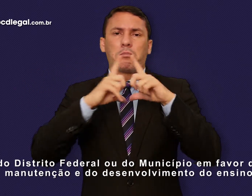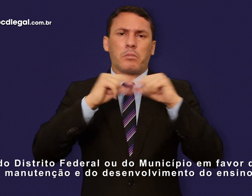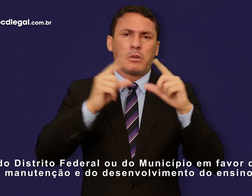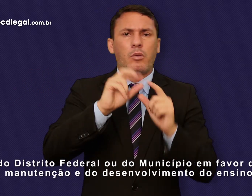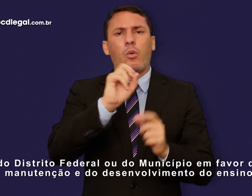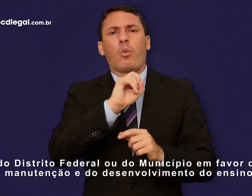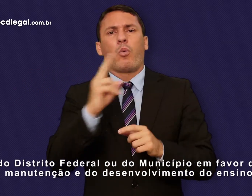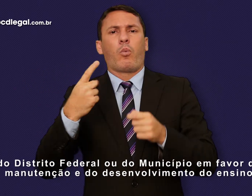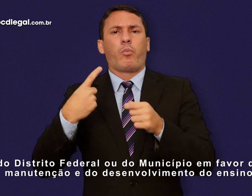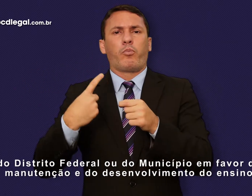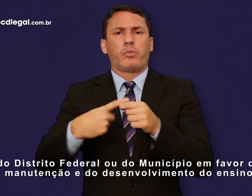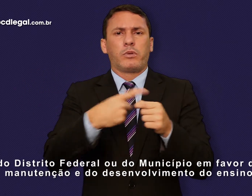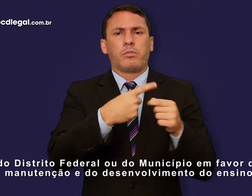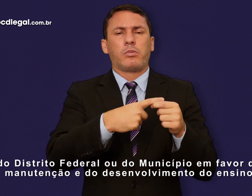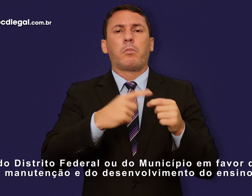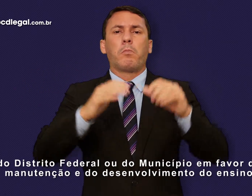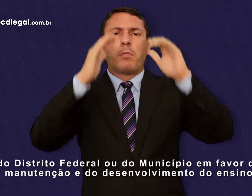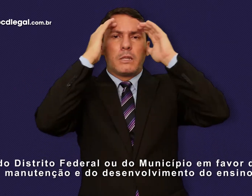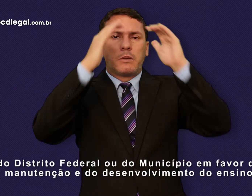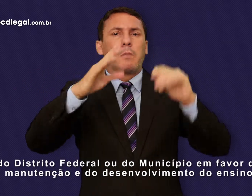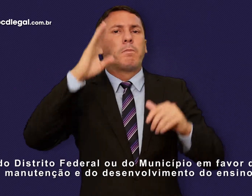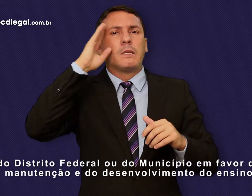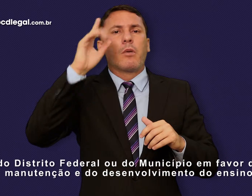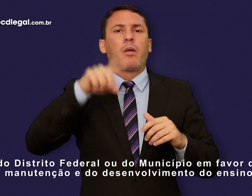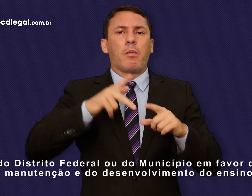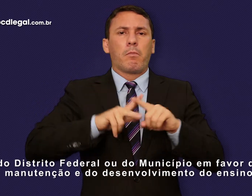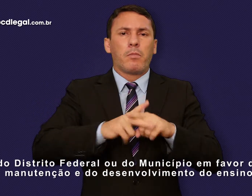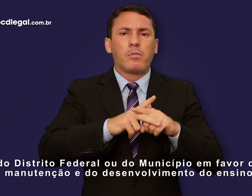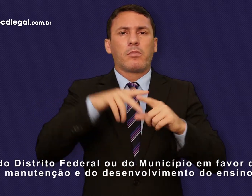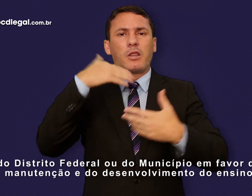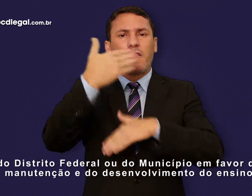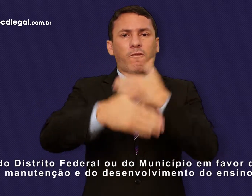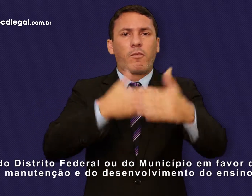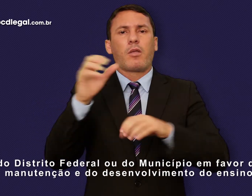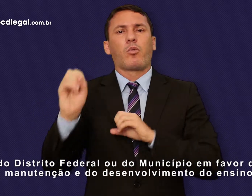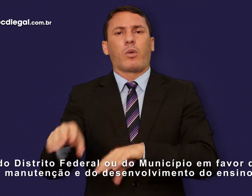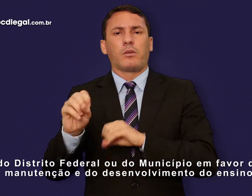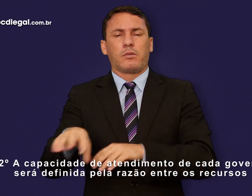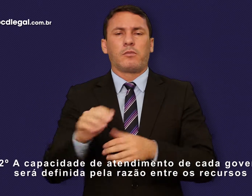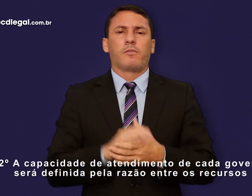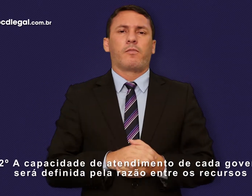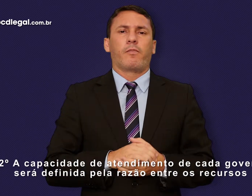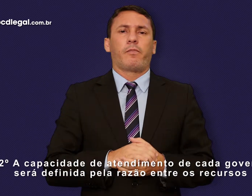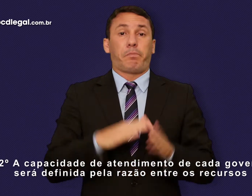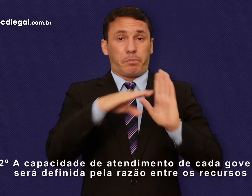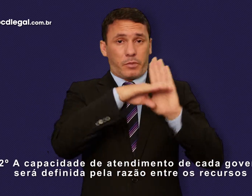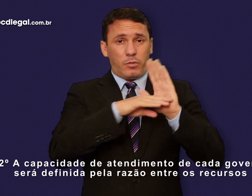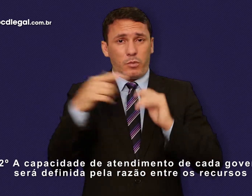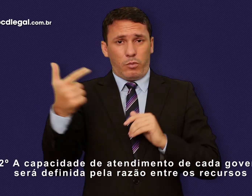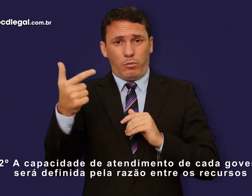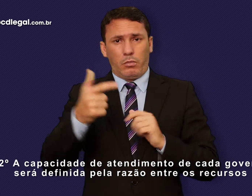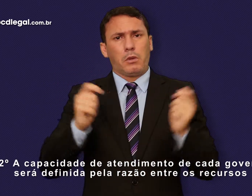Federal ou do município em favor da manutenção e do desenvolvimento do ensino. Parágrafo 2º. A capacidade